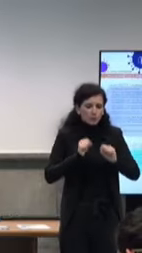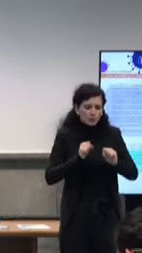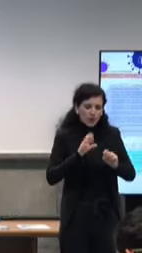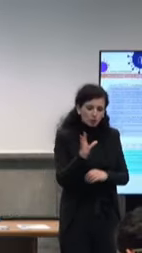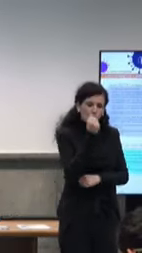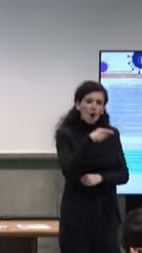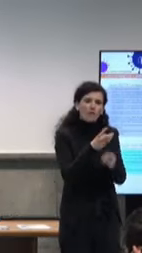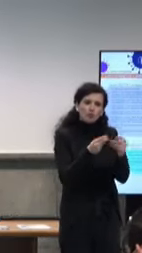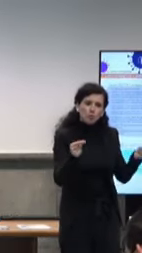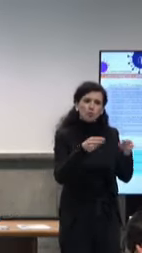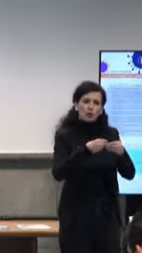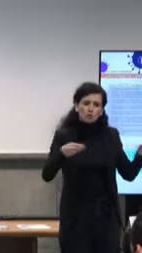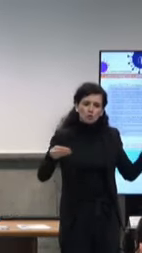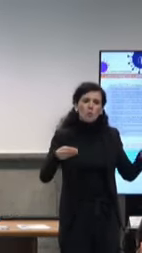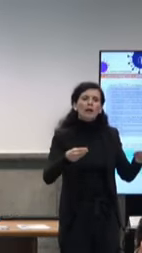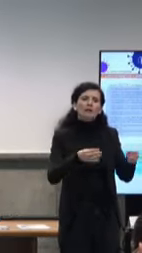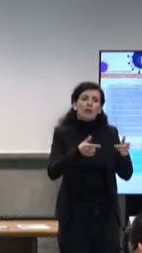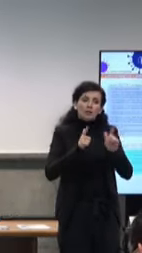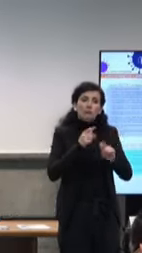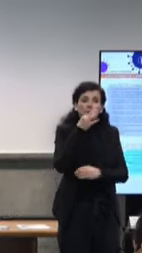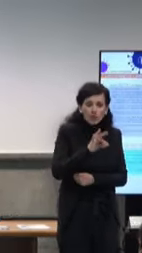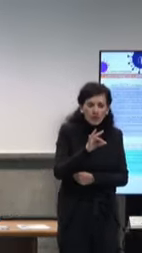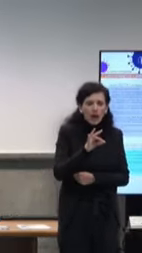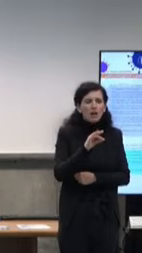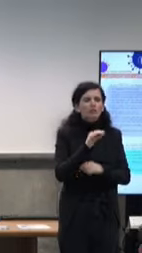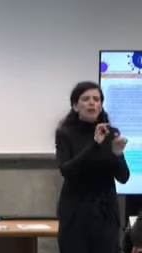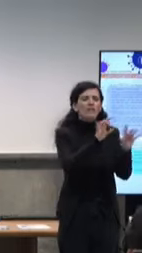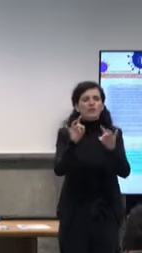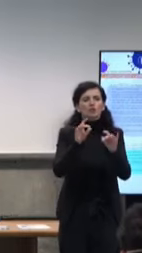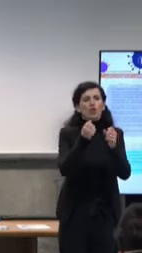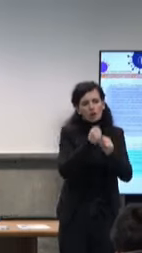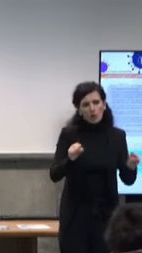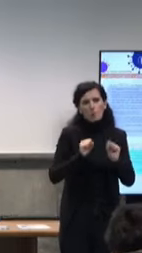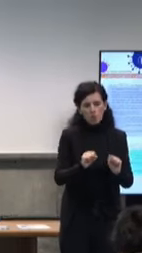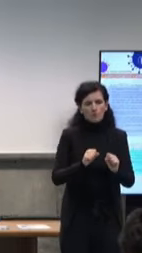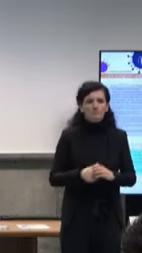consente e ci consentirà di essere efficaci nel contrasto all'infezione